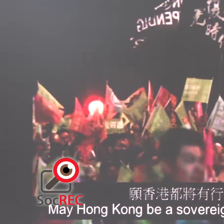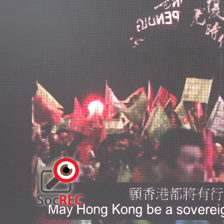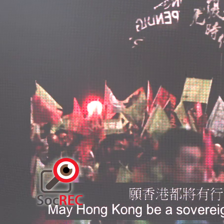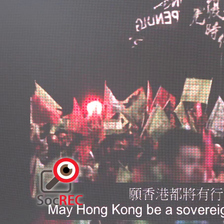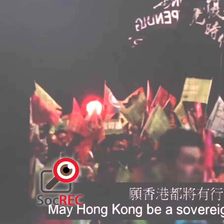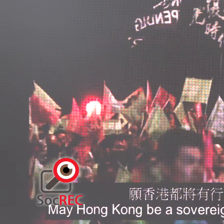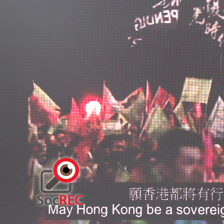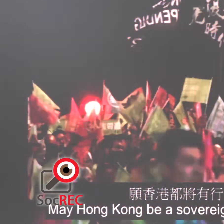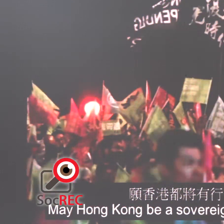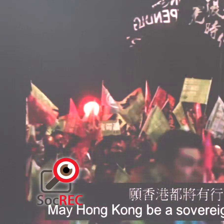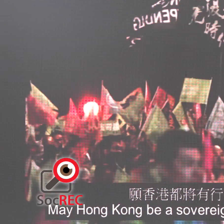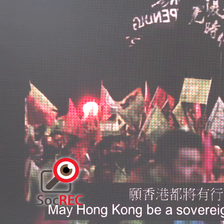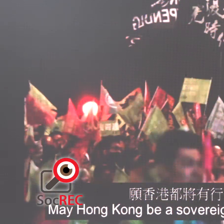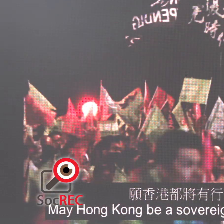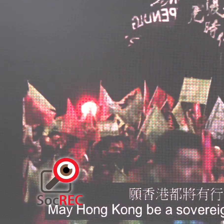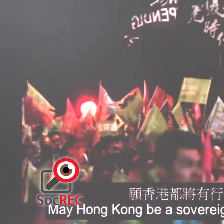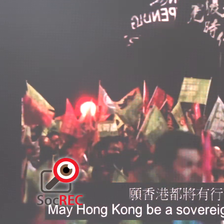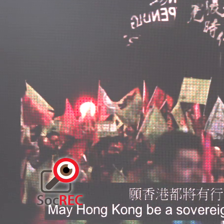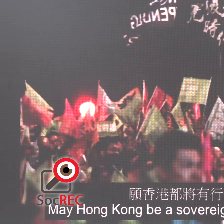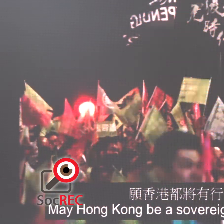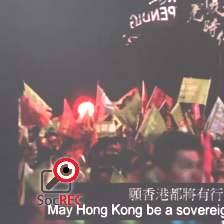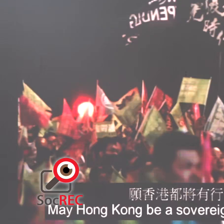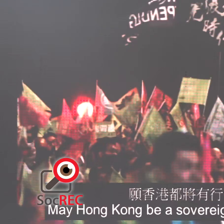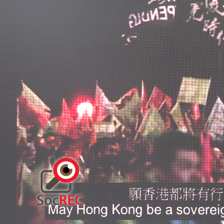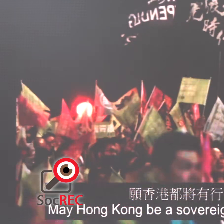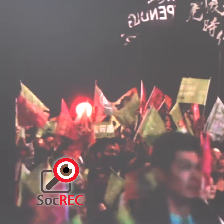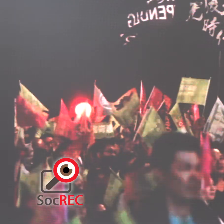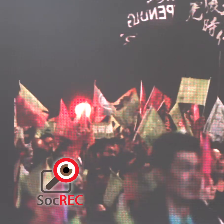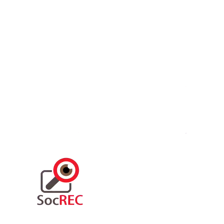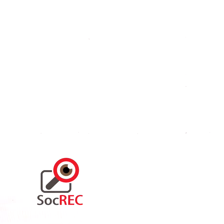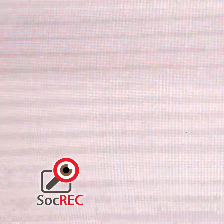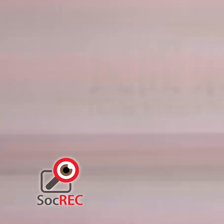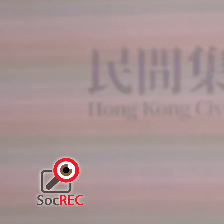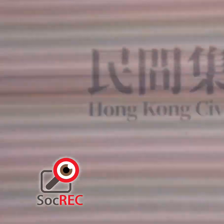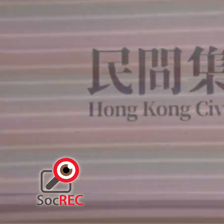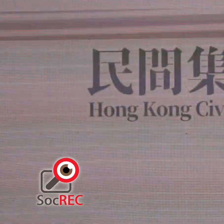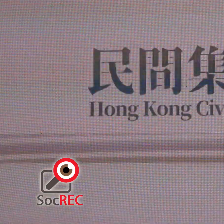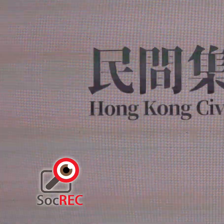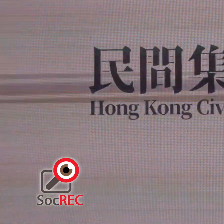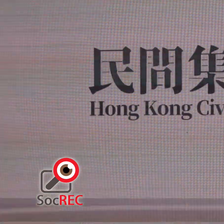將來都有行使自己主權的一日。